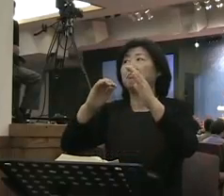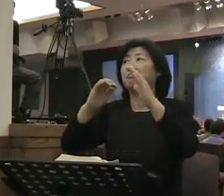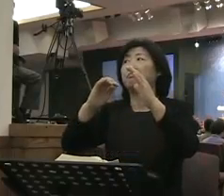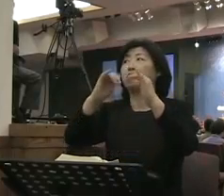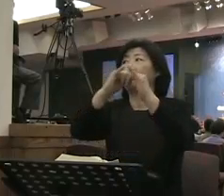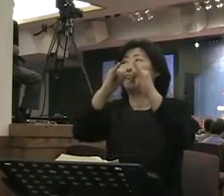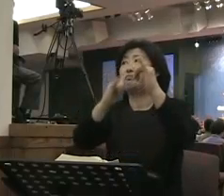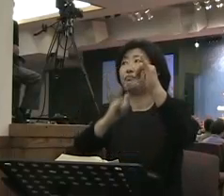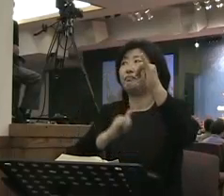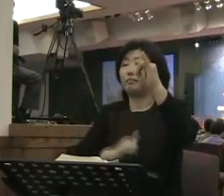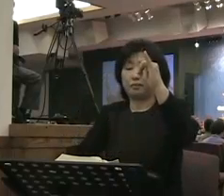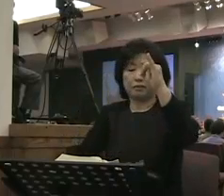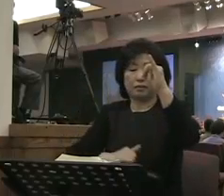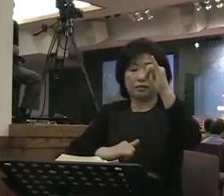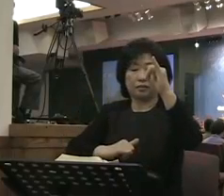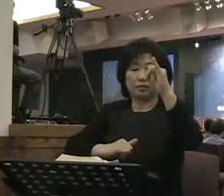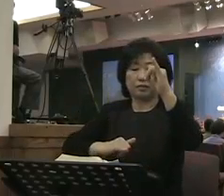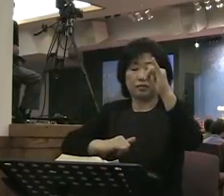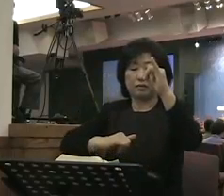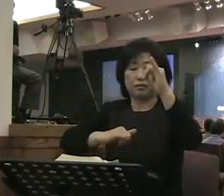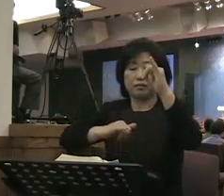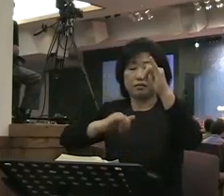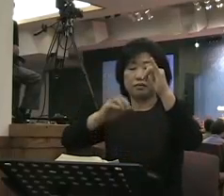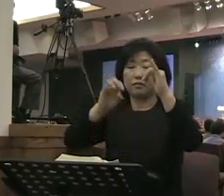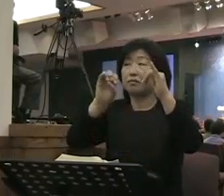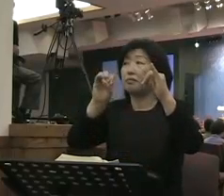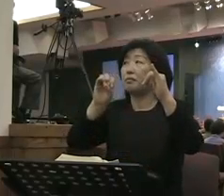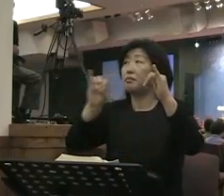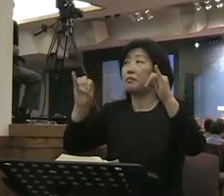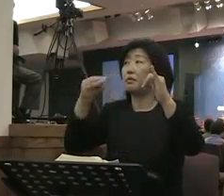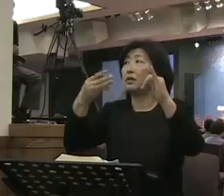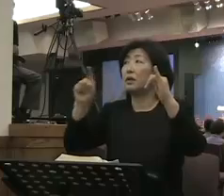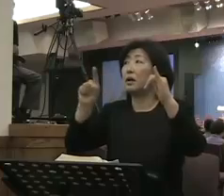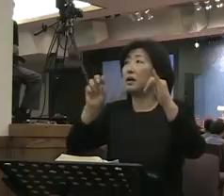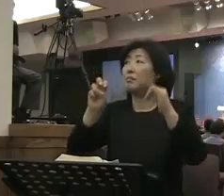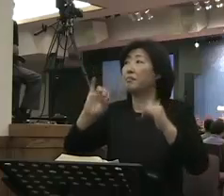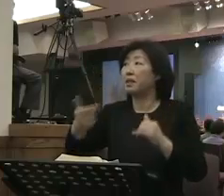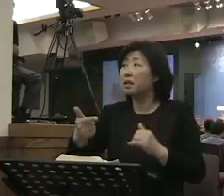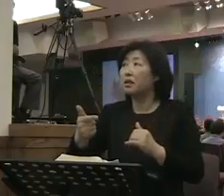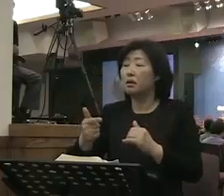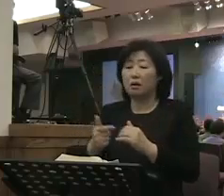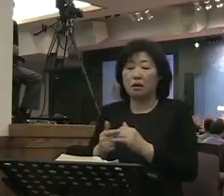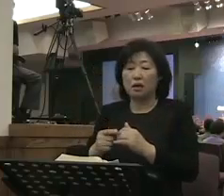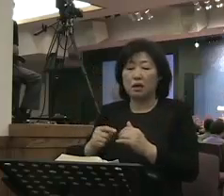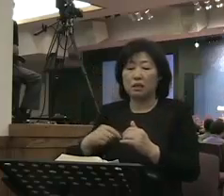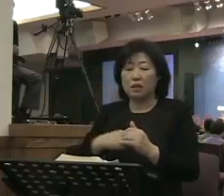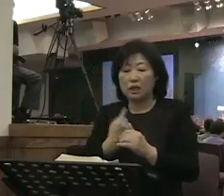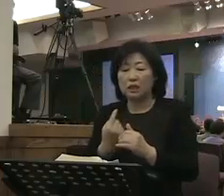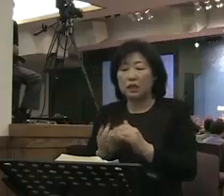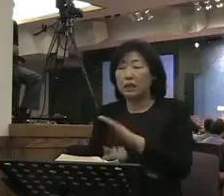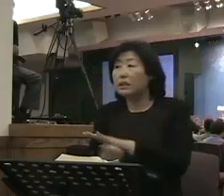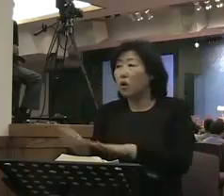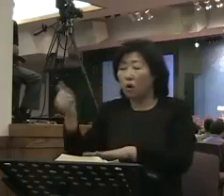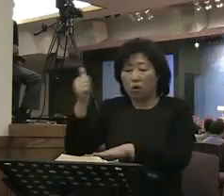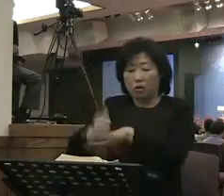피라미드를 세우면서 자신들의 이름과 성취를 높이 올리겠다는